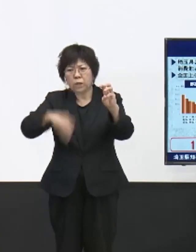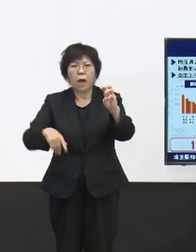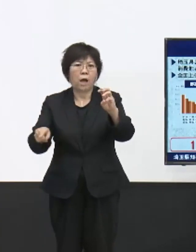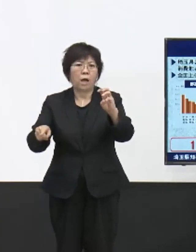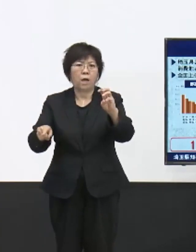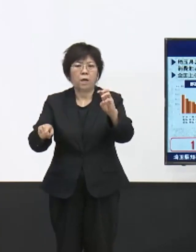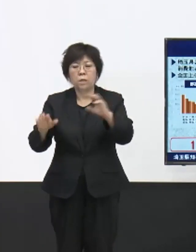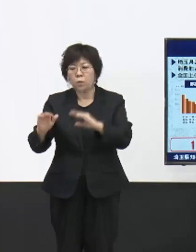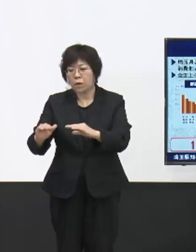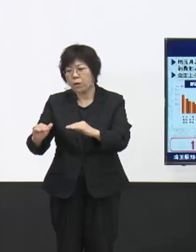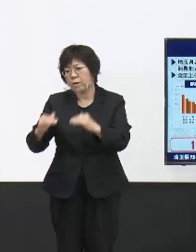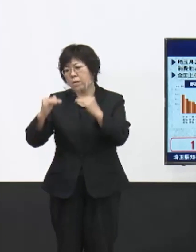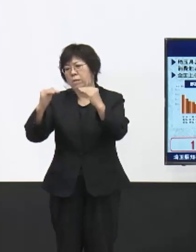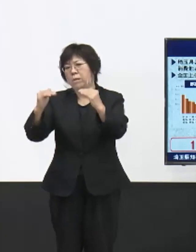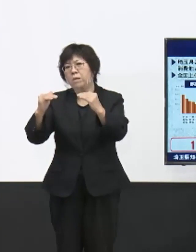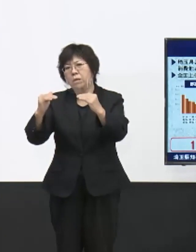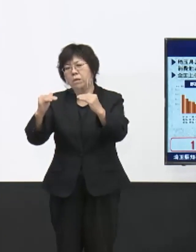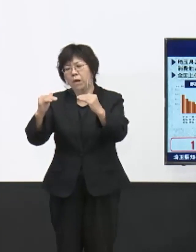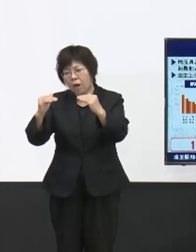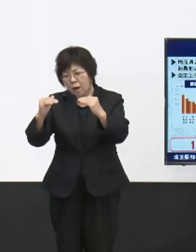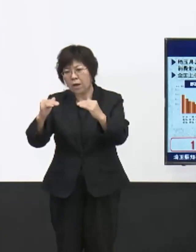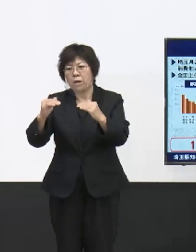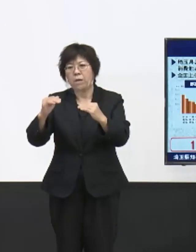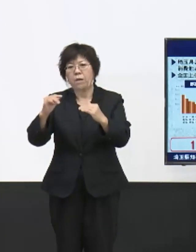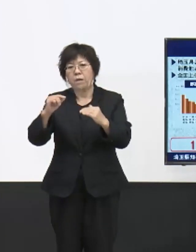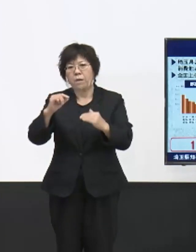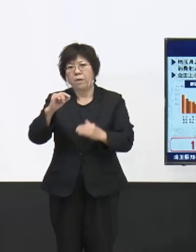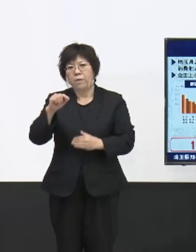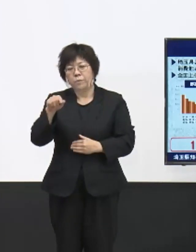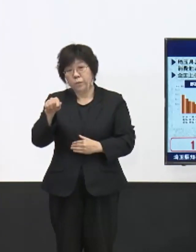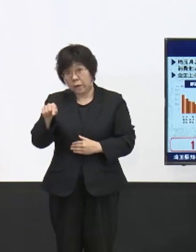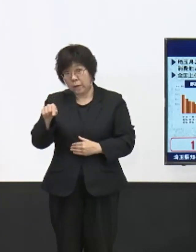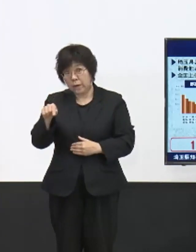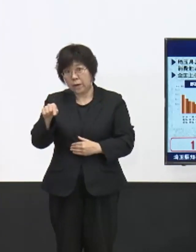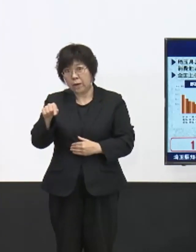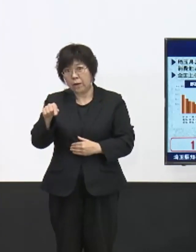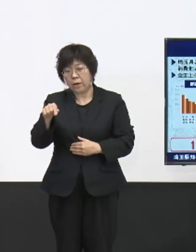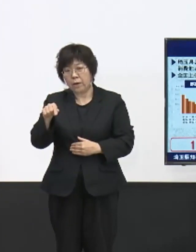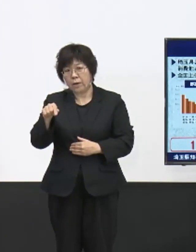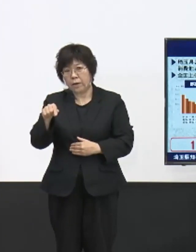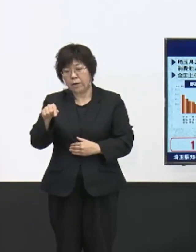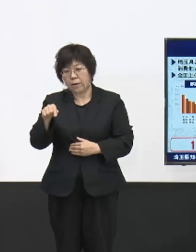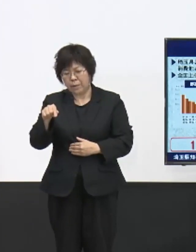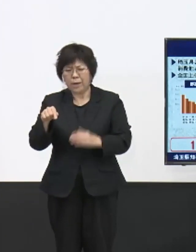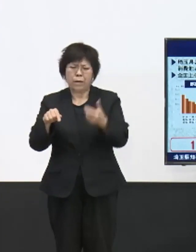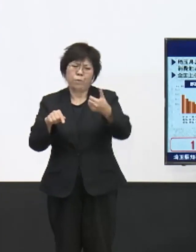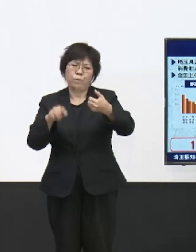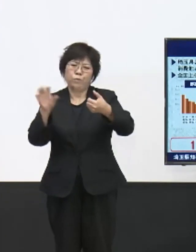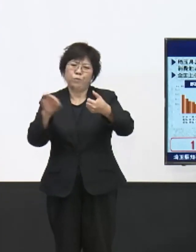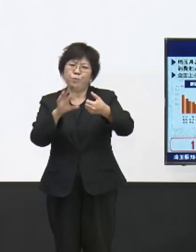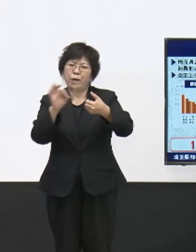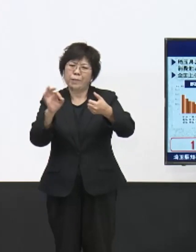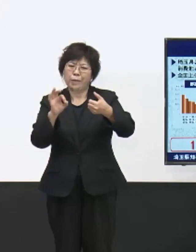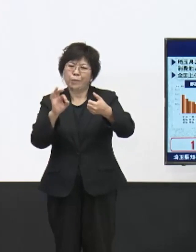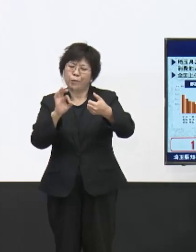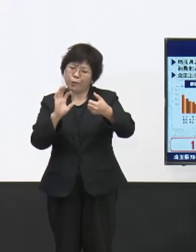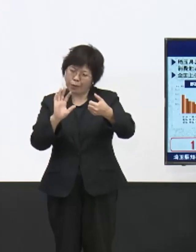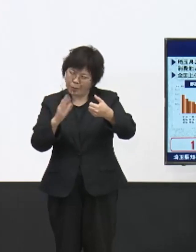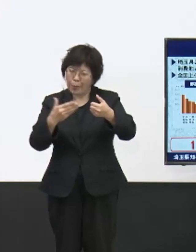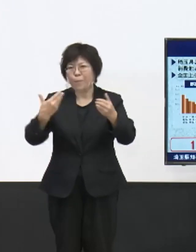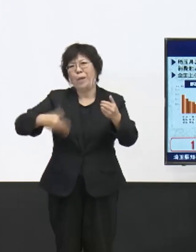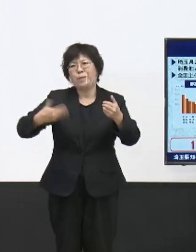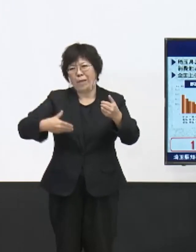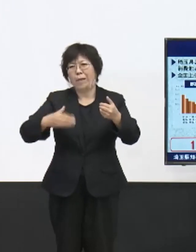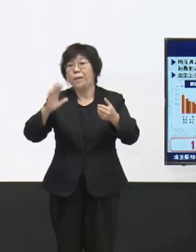ども、そういったものが果たして、まあ、先ほどの 50% でも正常かどうかは別ですけれ